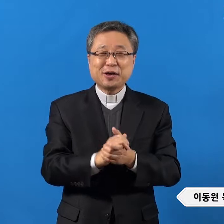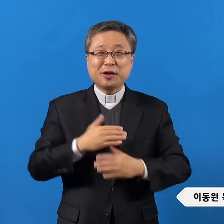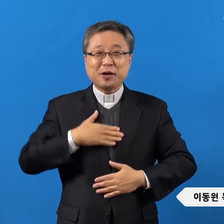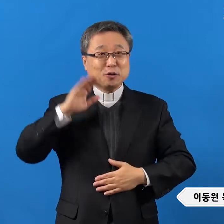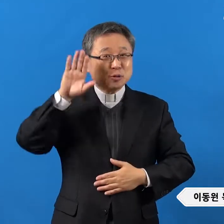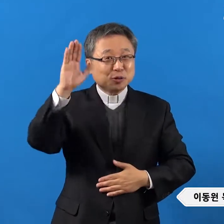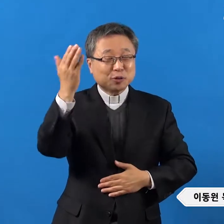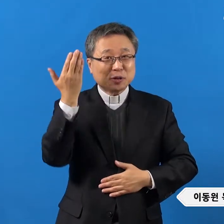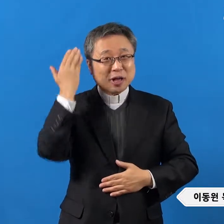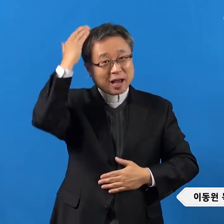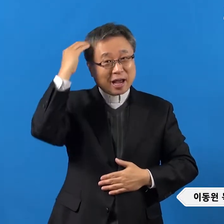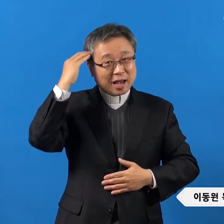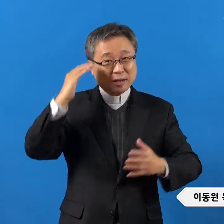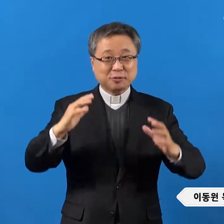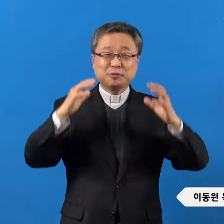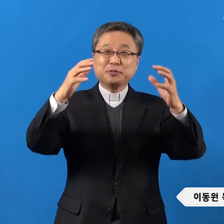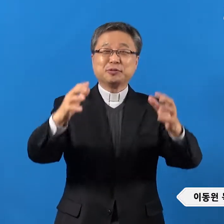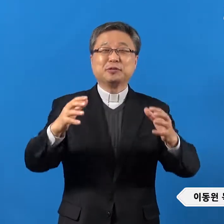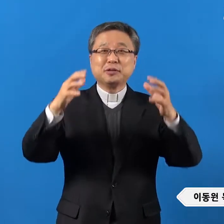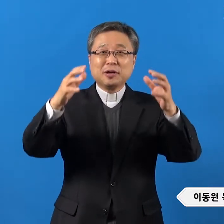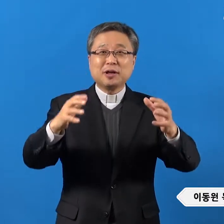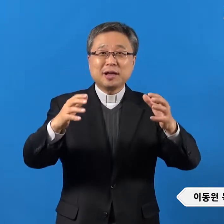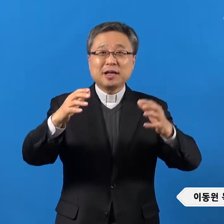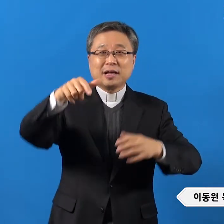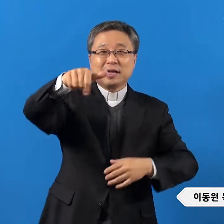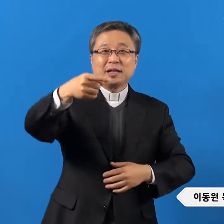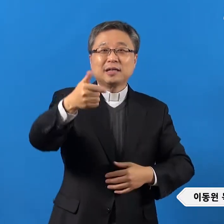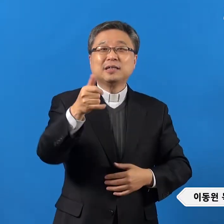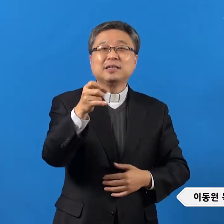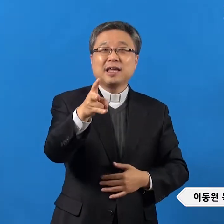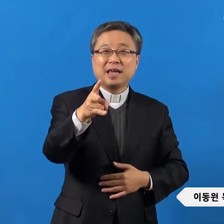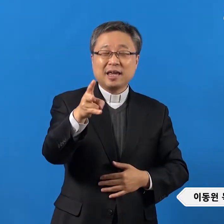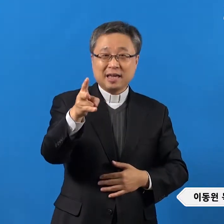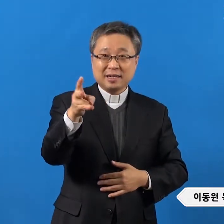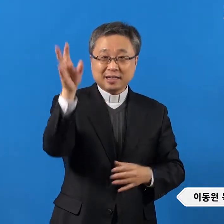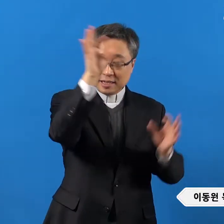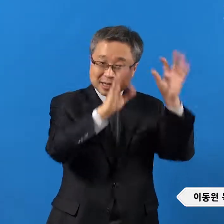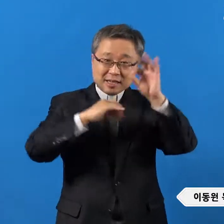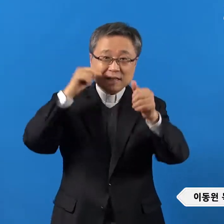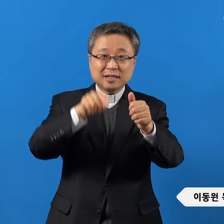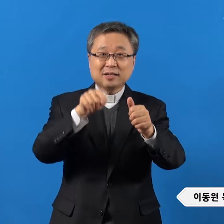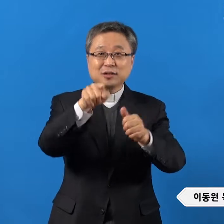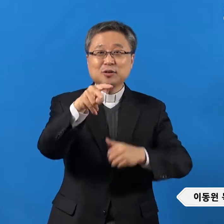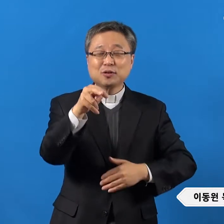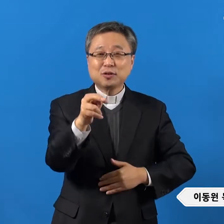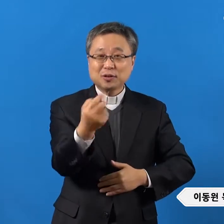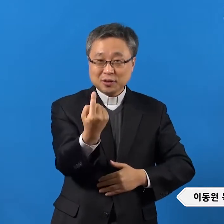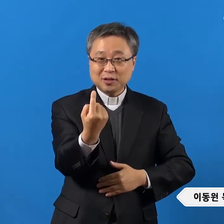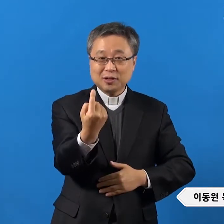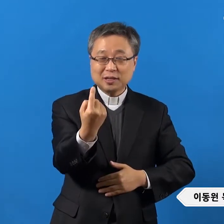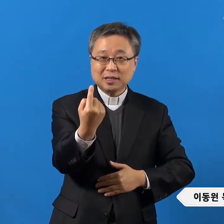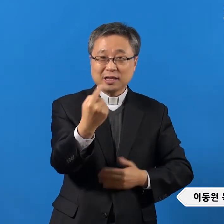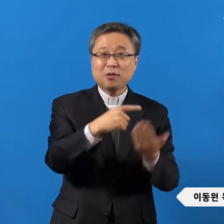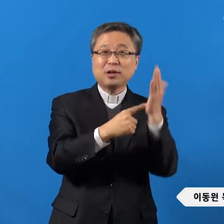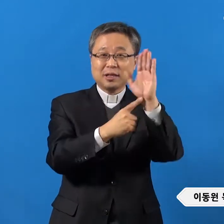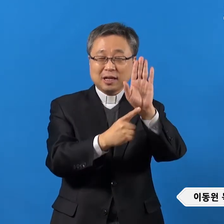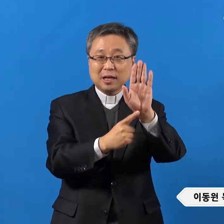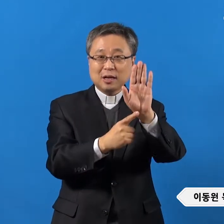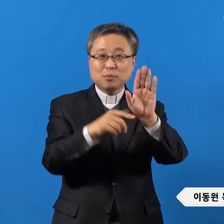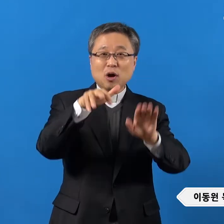최근엔 한국에 그네를 찾아라. 그것도 나왔다 그래요. 철수를 찾아라.